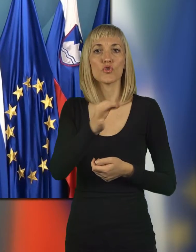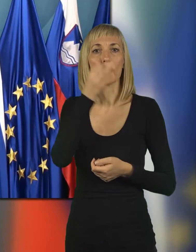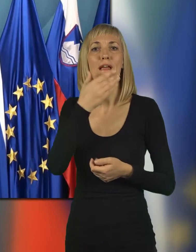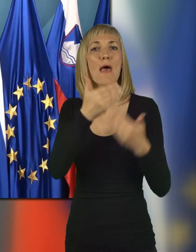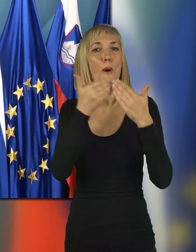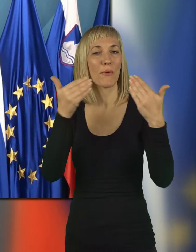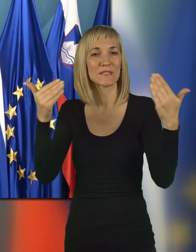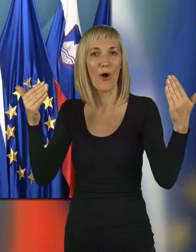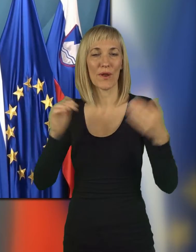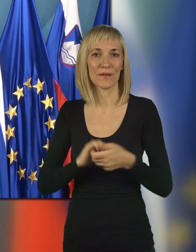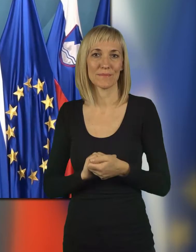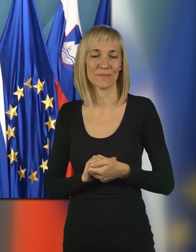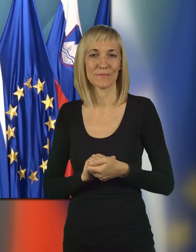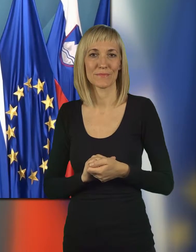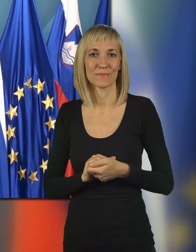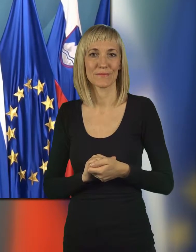Dobar dan, lepo pozdravljeni.